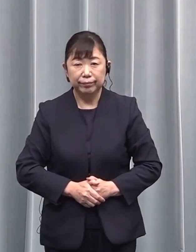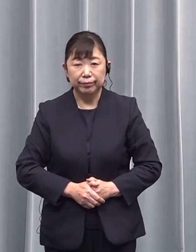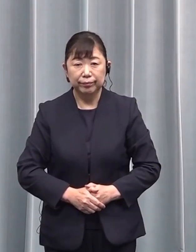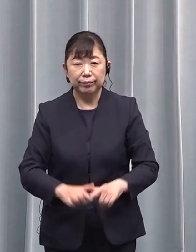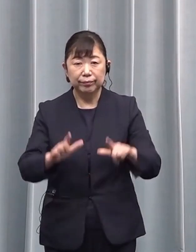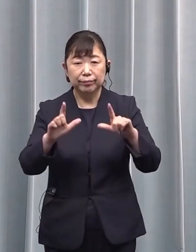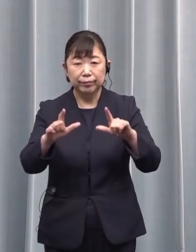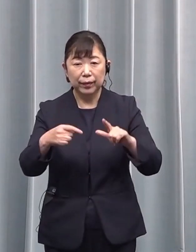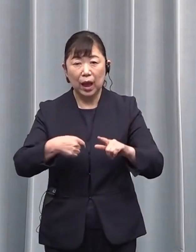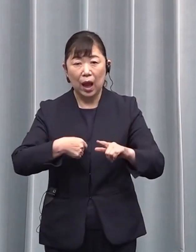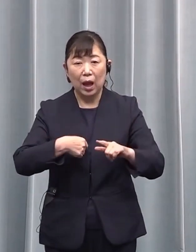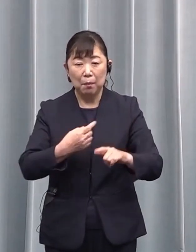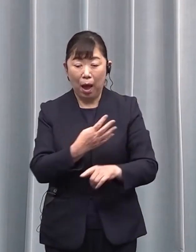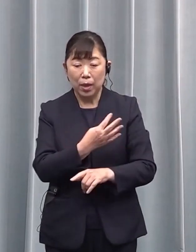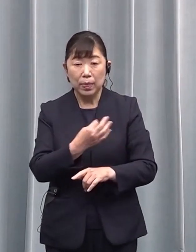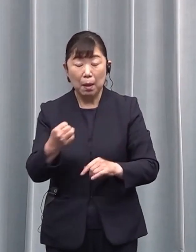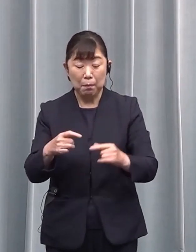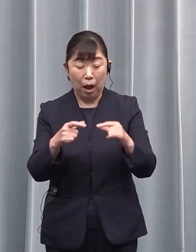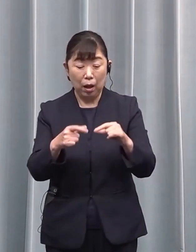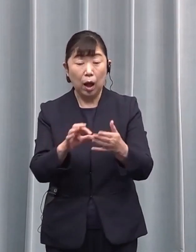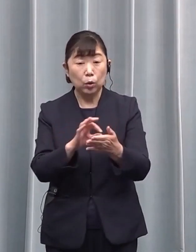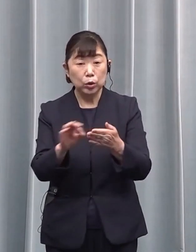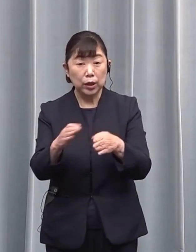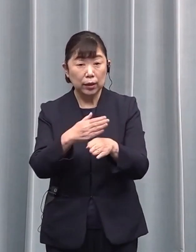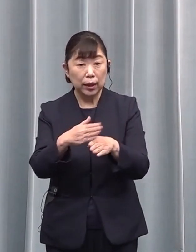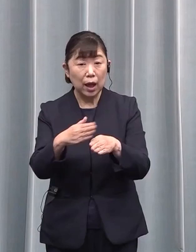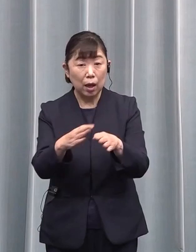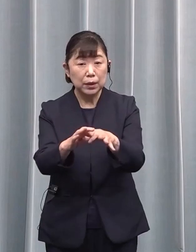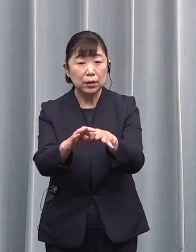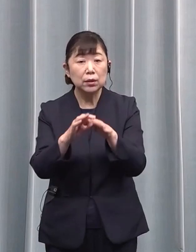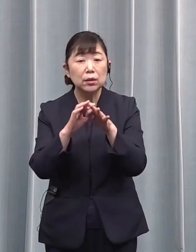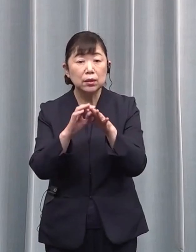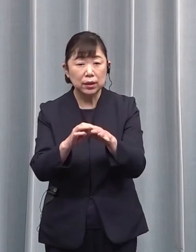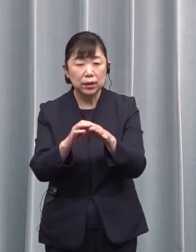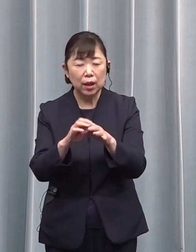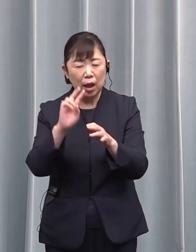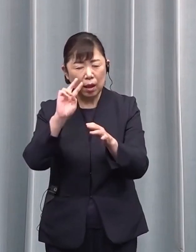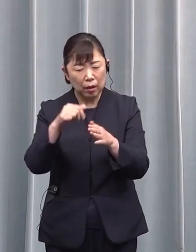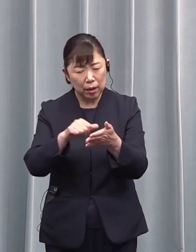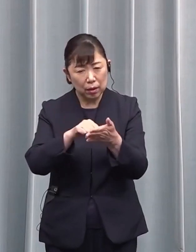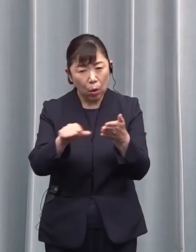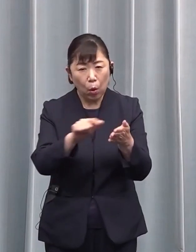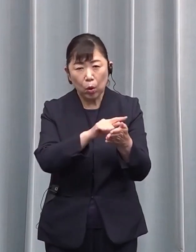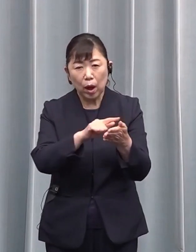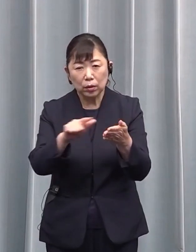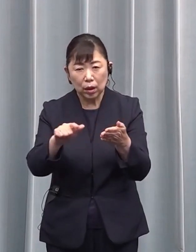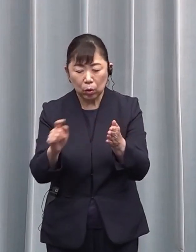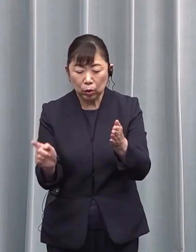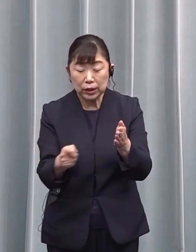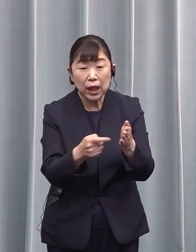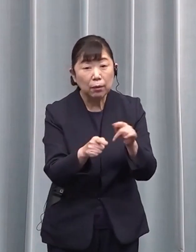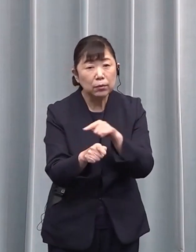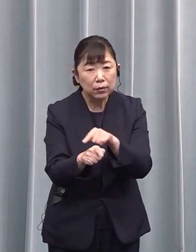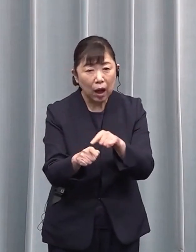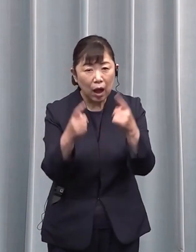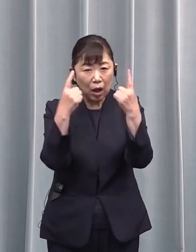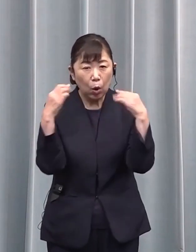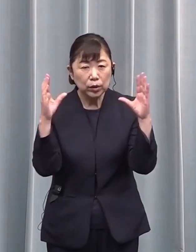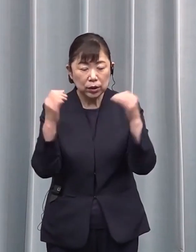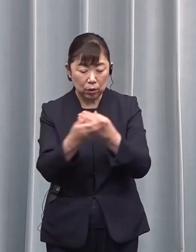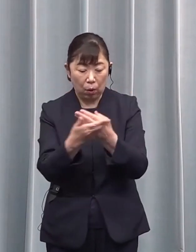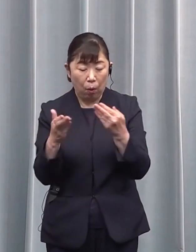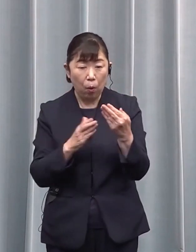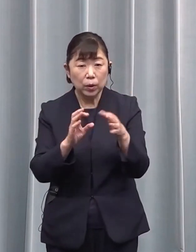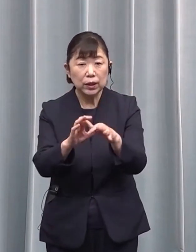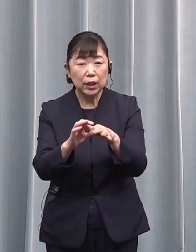マイナンバーカードを利用したサービスをめぐる誤登録などの一連の事案は、個人情報の保護に関